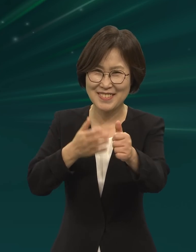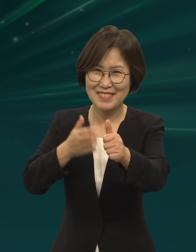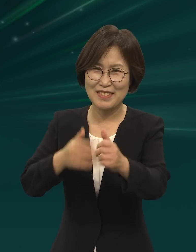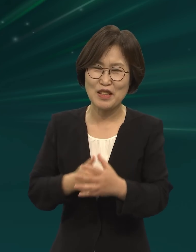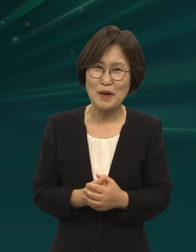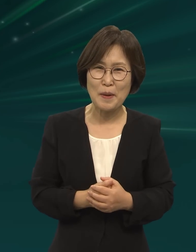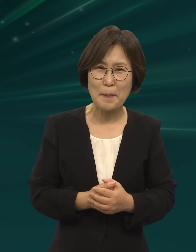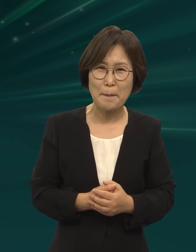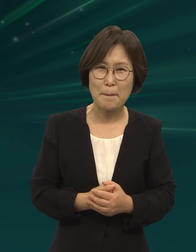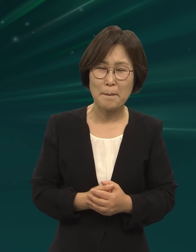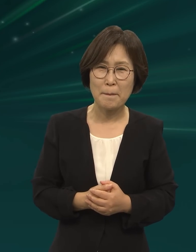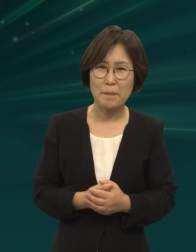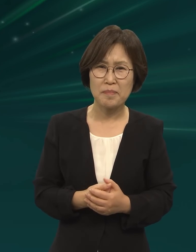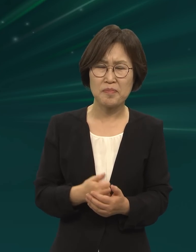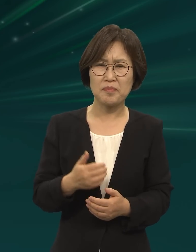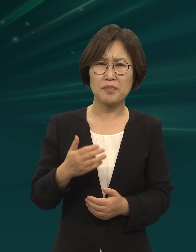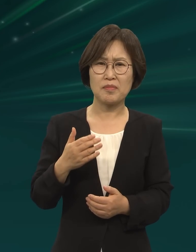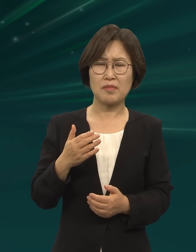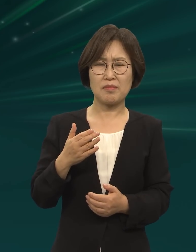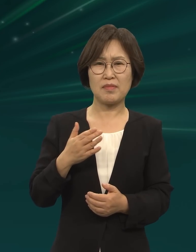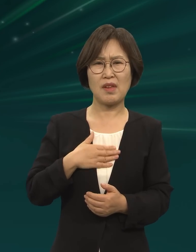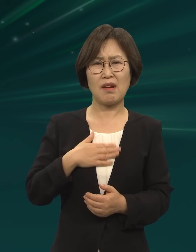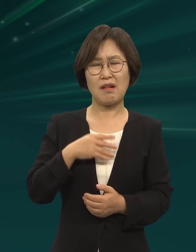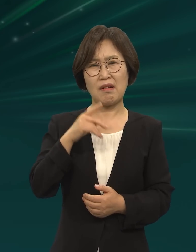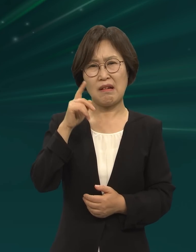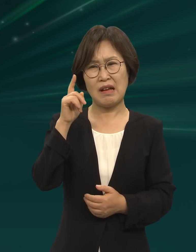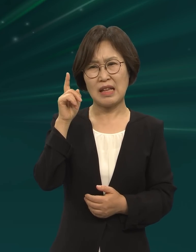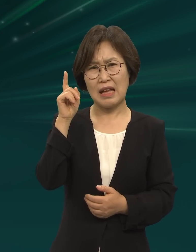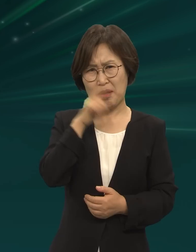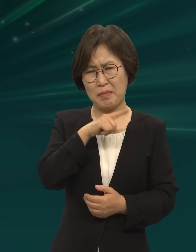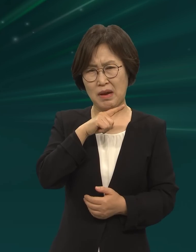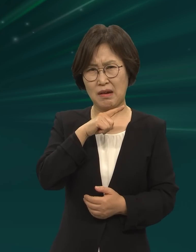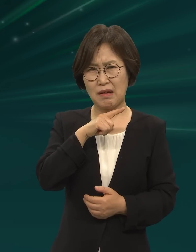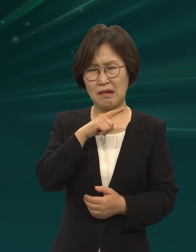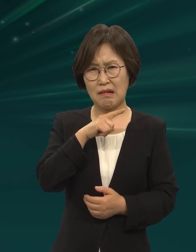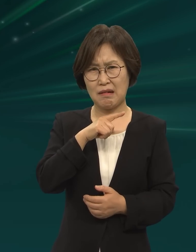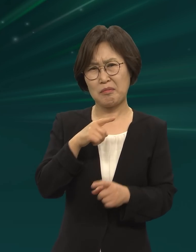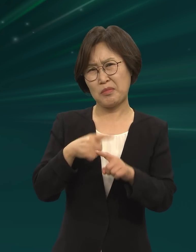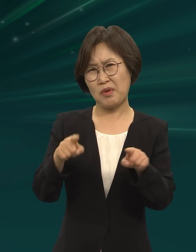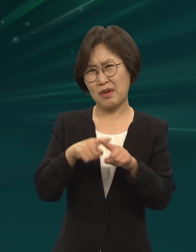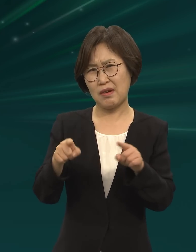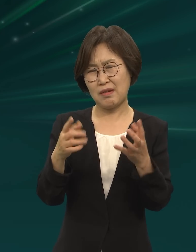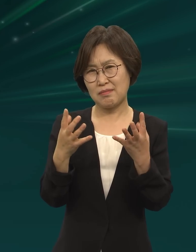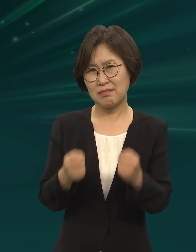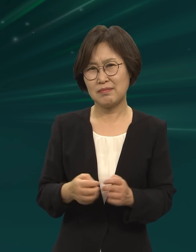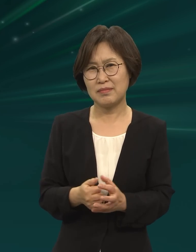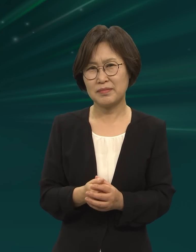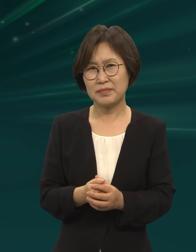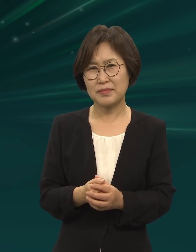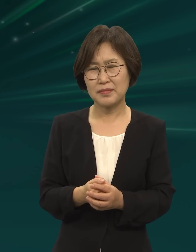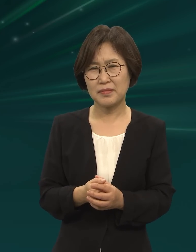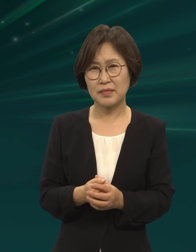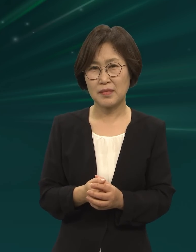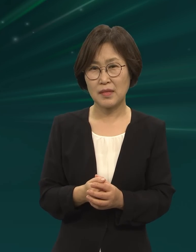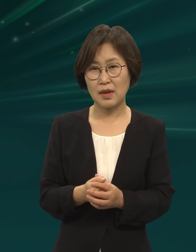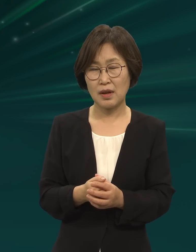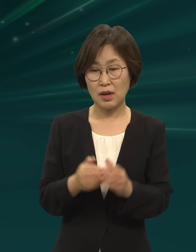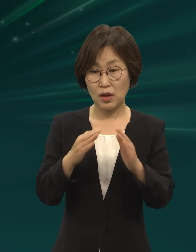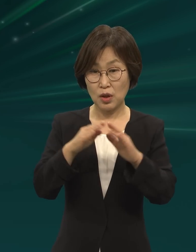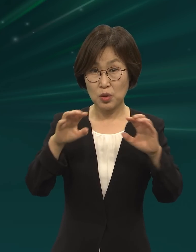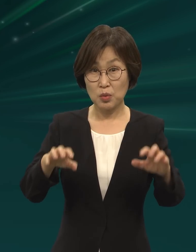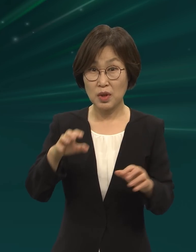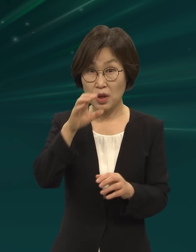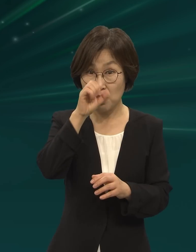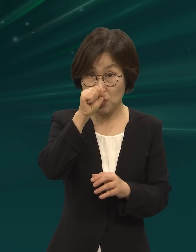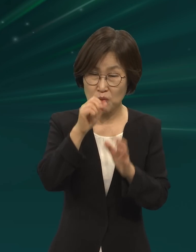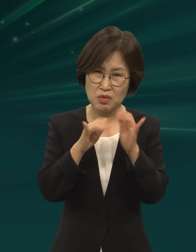이렇게 하다가 저를 많이 나쁜 말 하는 사람들이 많았습니다. 동네에 좋은 친구가 없어서 저는 안